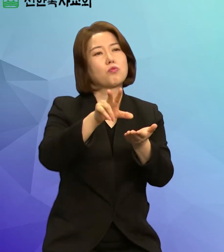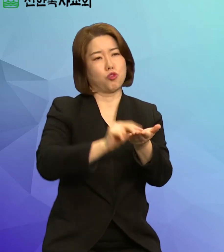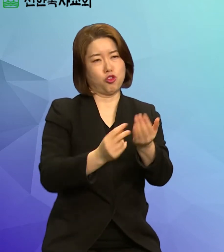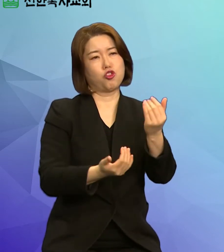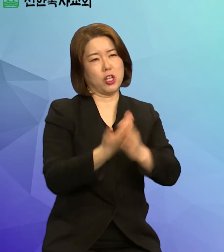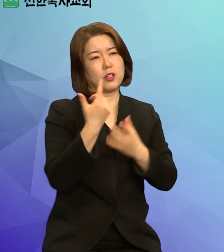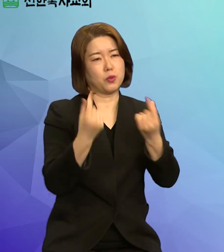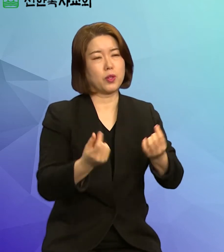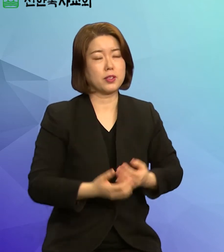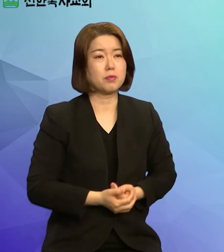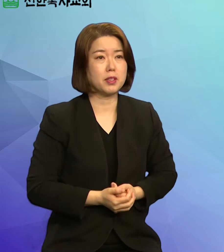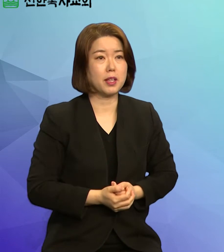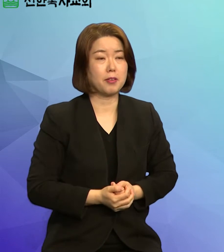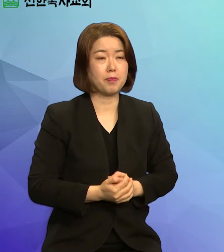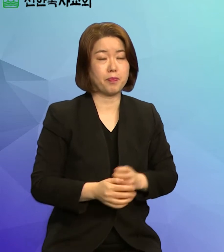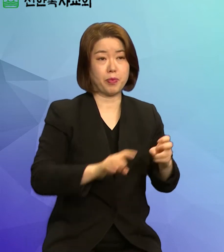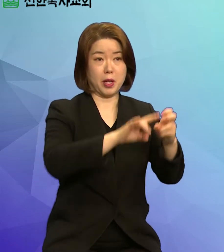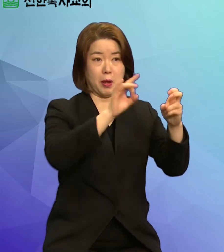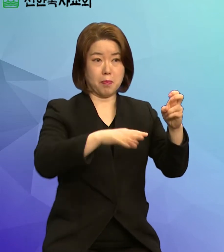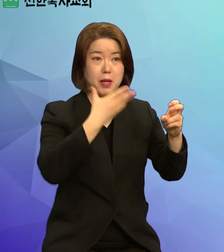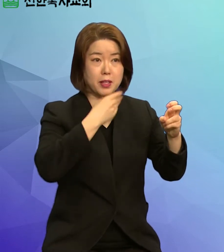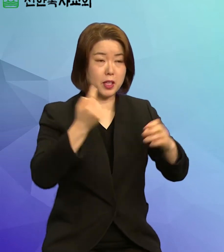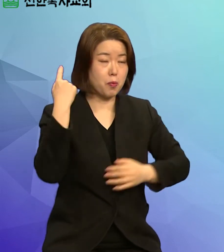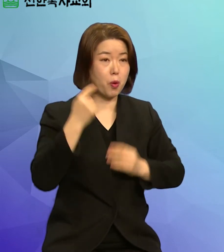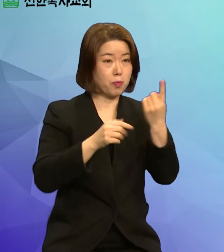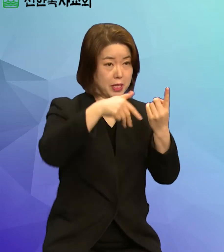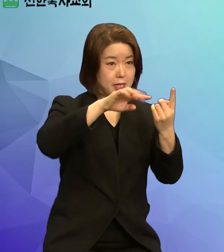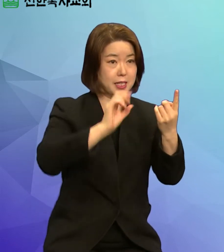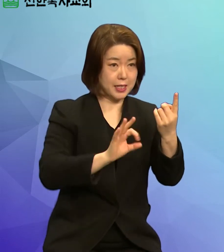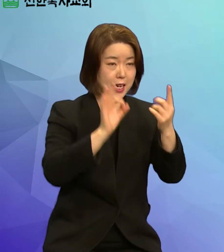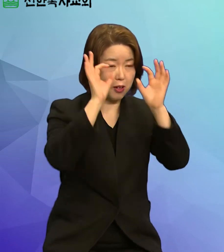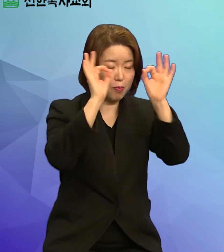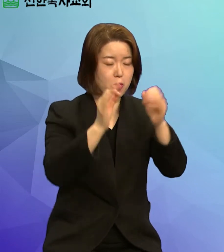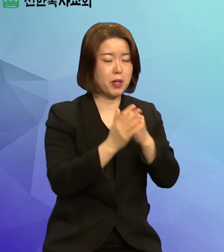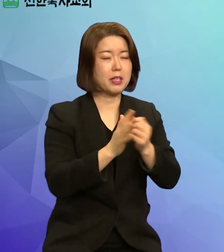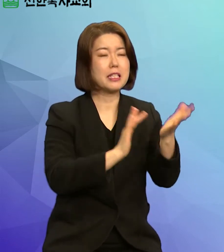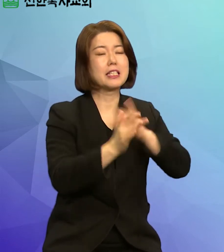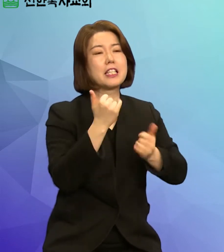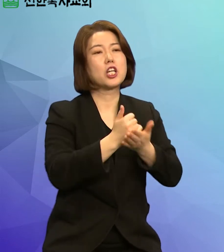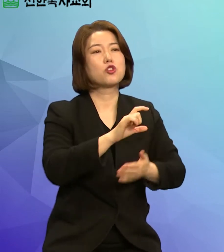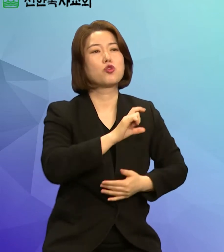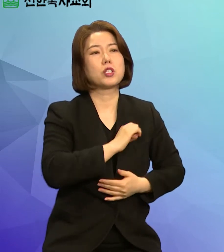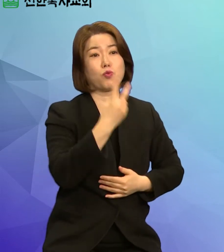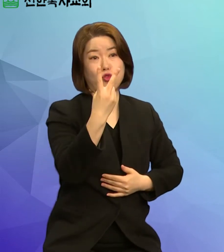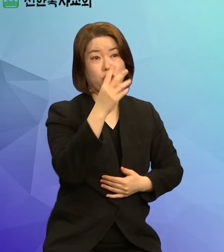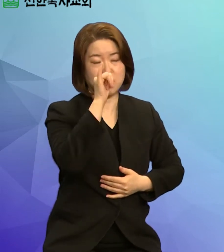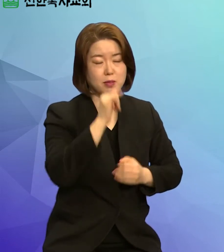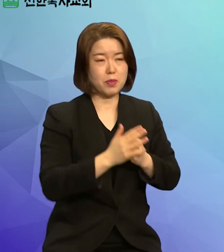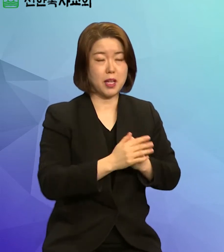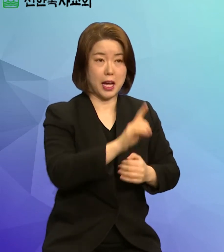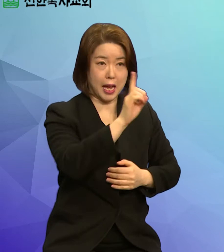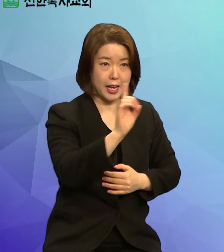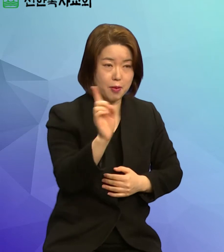것입니다. 마태복음 1장에 보면 예수님의 이름이 두 가지로 제시가 됩니다. 하나는